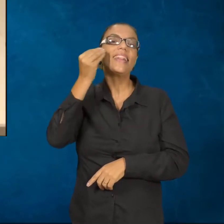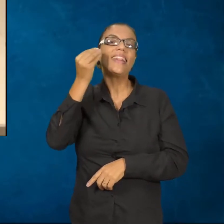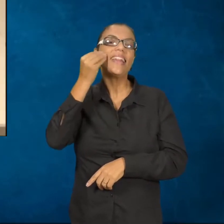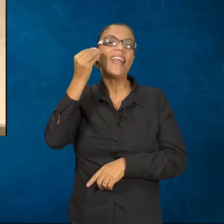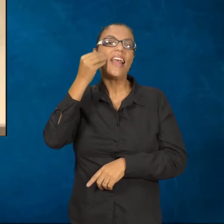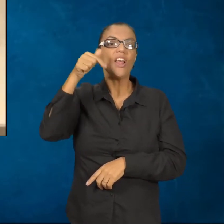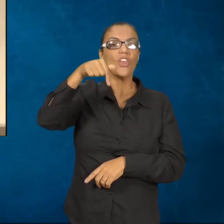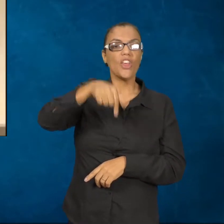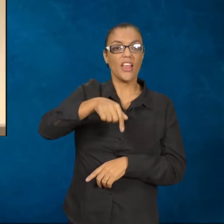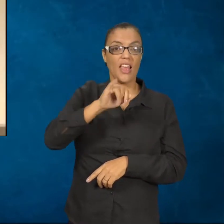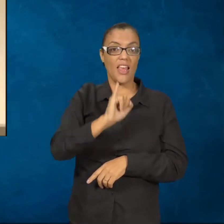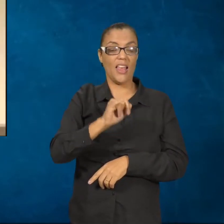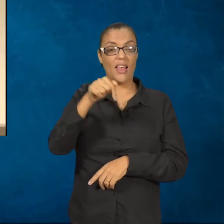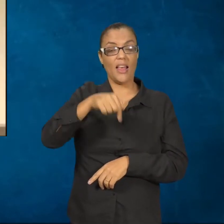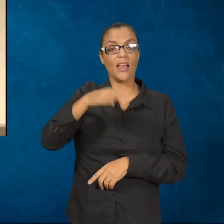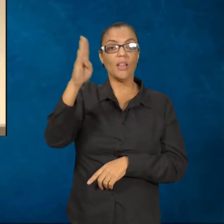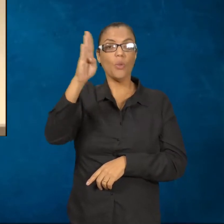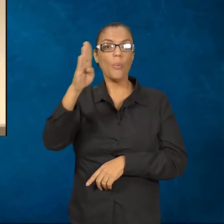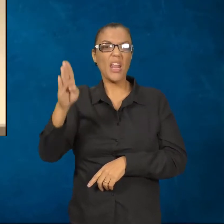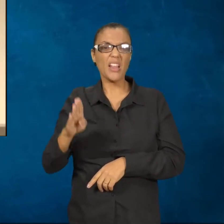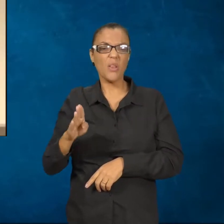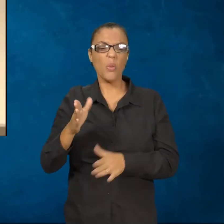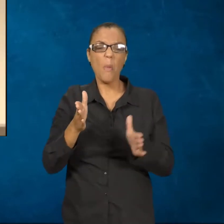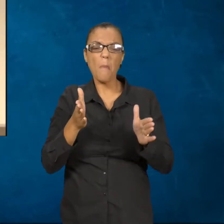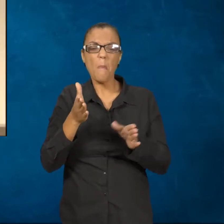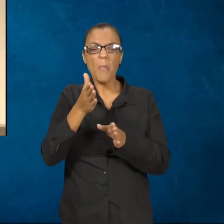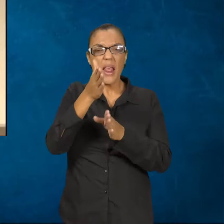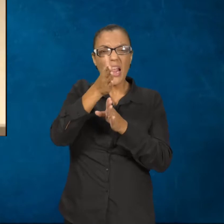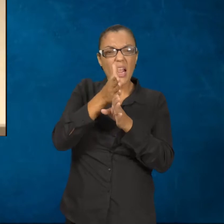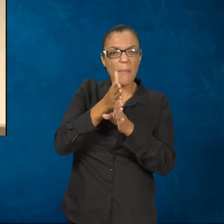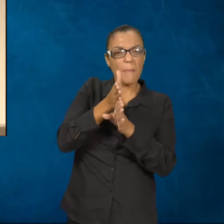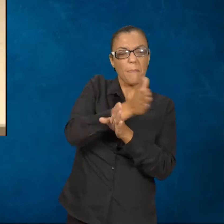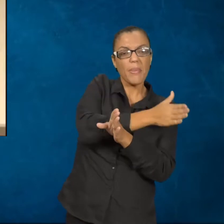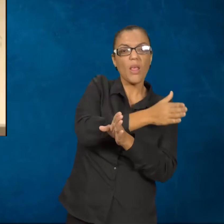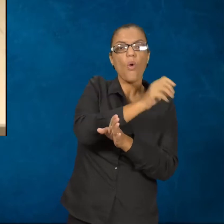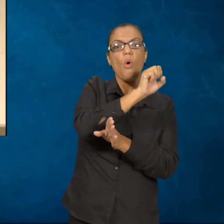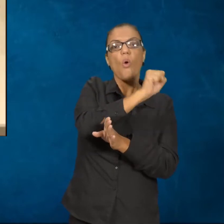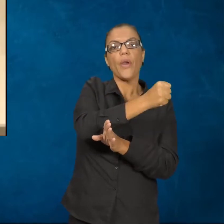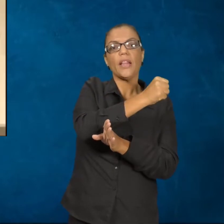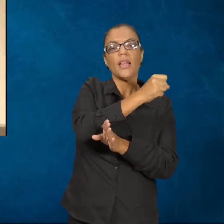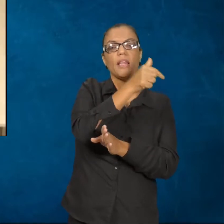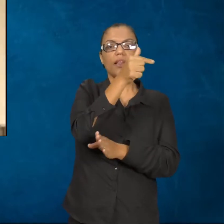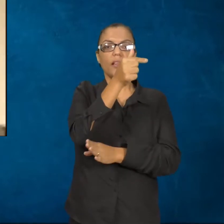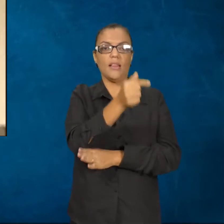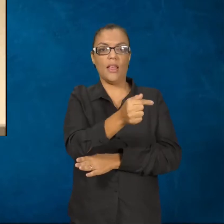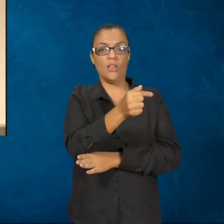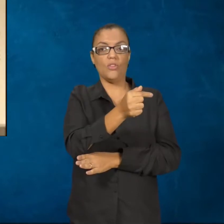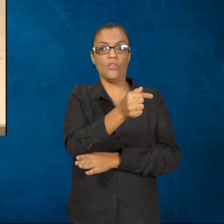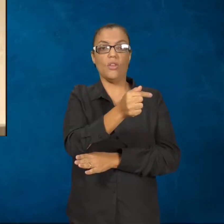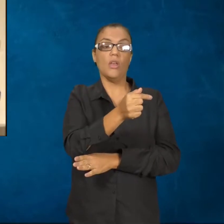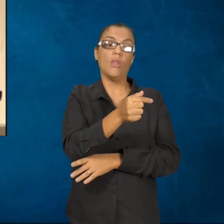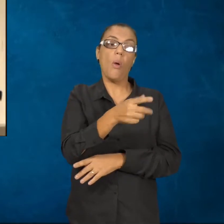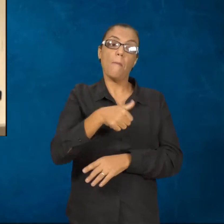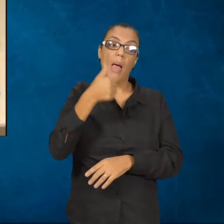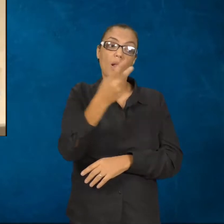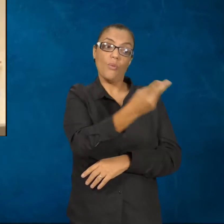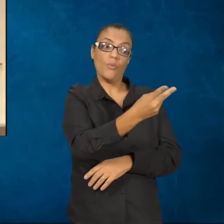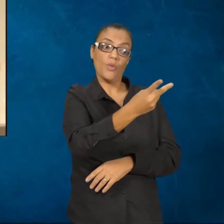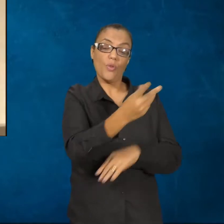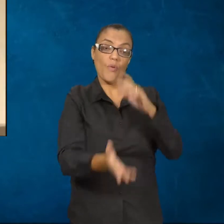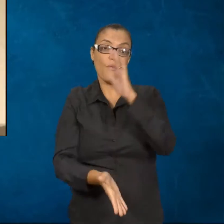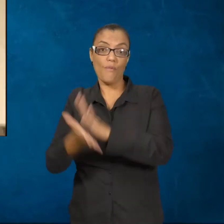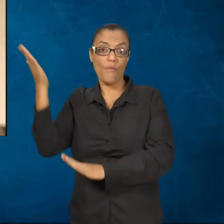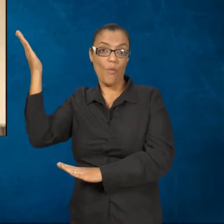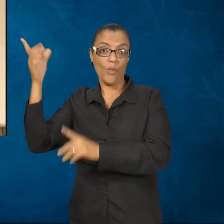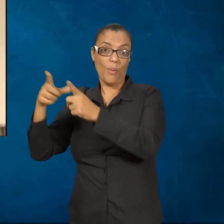no Brasil, QI médio, 87. Tem gente que fala, é mania dos 16 voltar para o Japão, que os